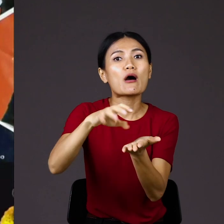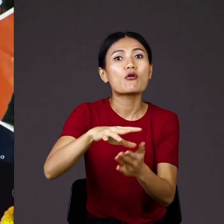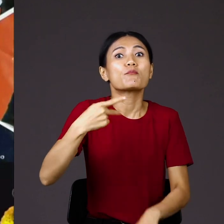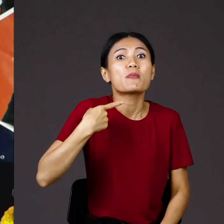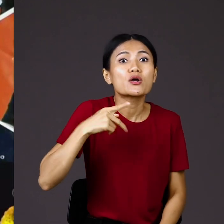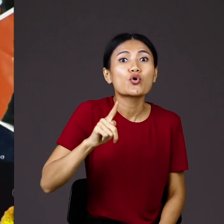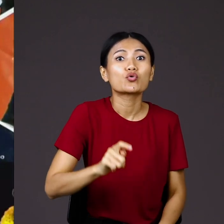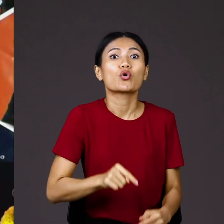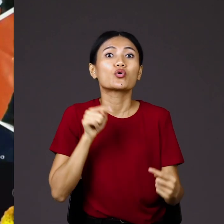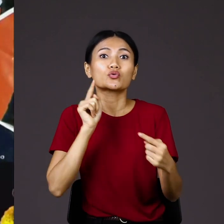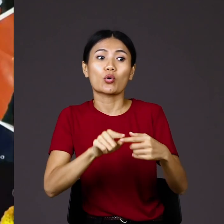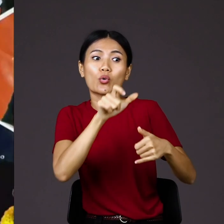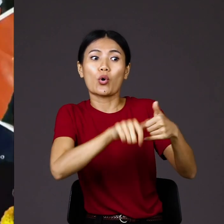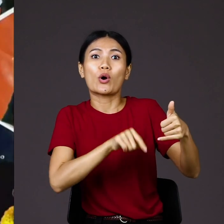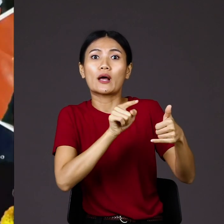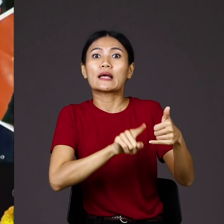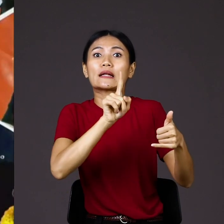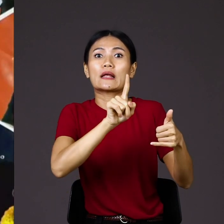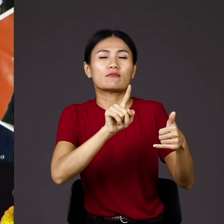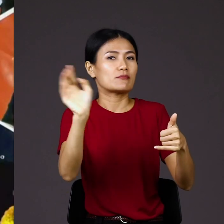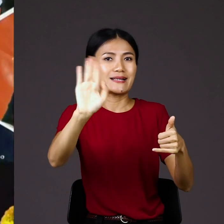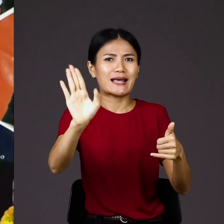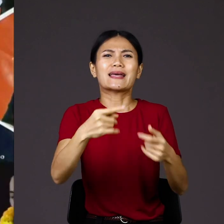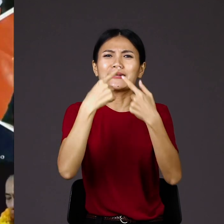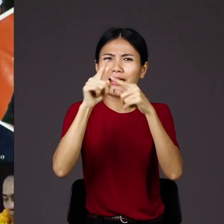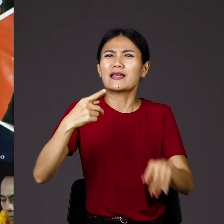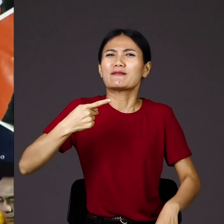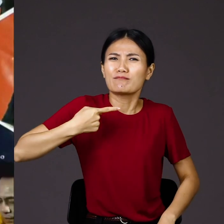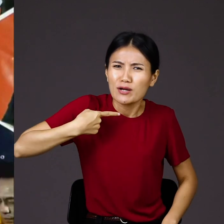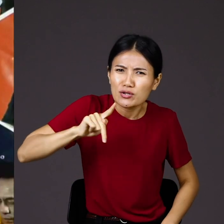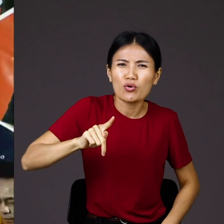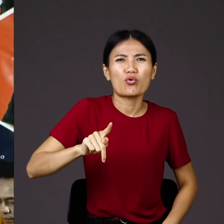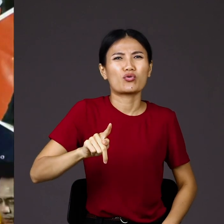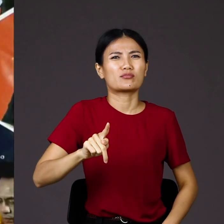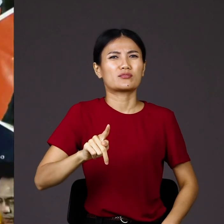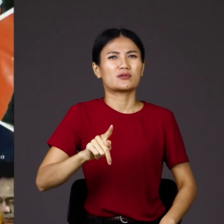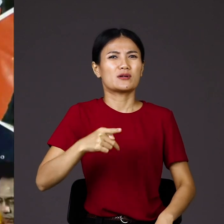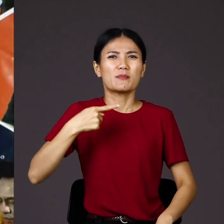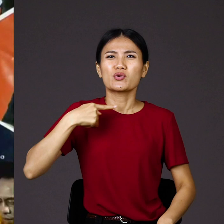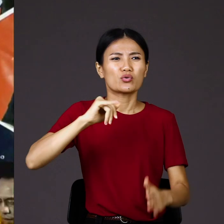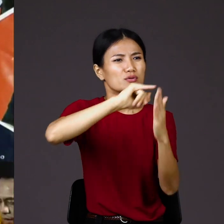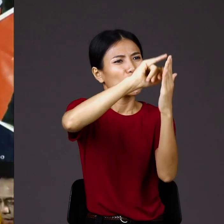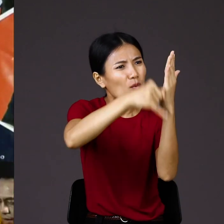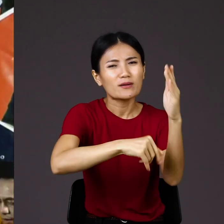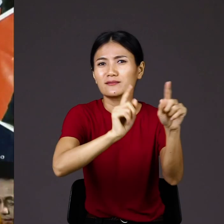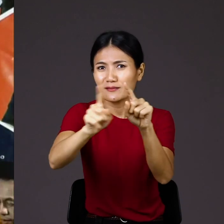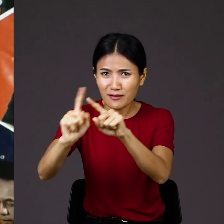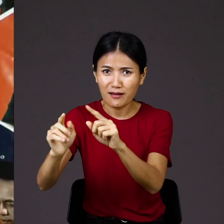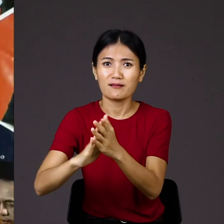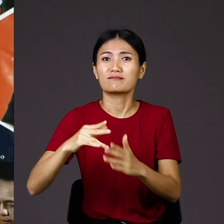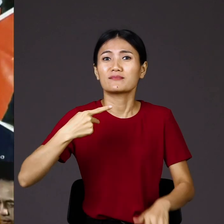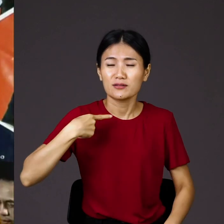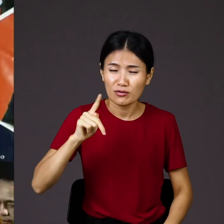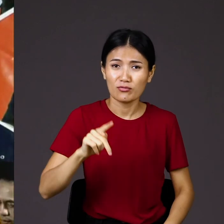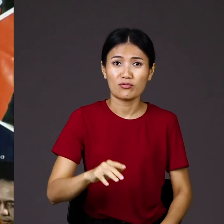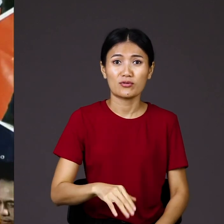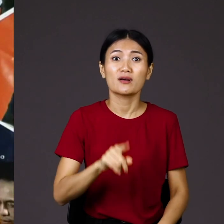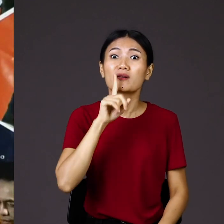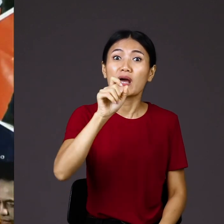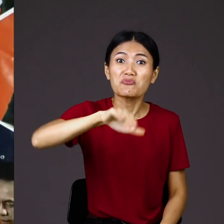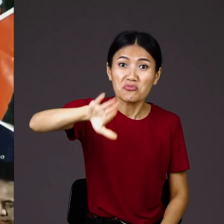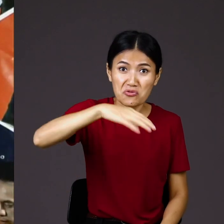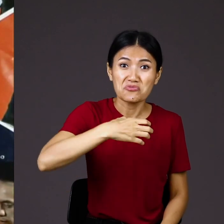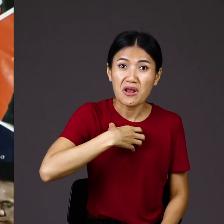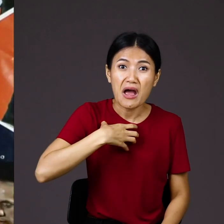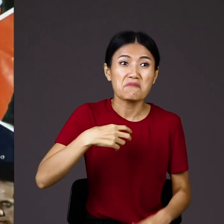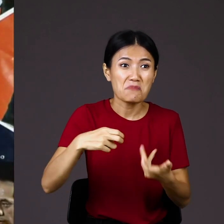เราพูดไม่ใช่เป็นประโยชน์ของไพบูลย์เท่านั้นแต่มันเป็นประโยชน์ต่อภาพใหญ่ของการเมืองระดับท้องถิ่นด้วยเ